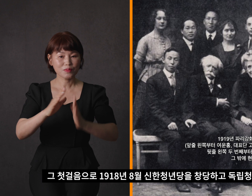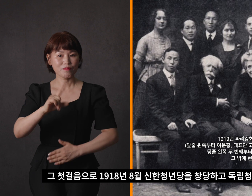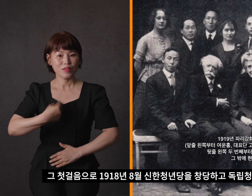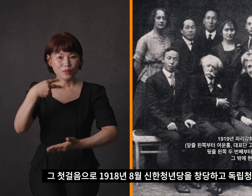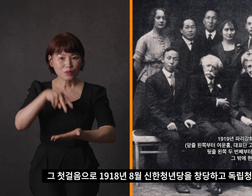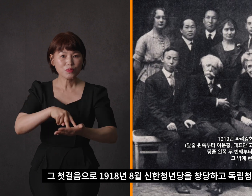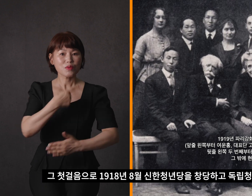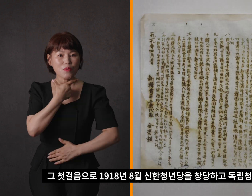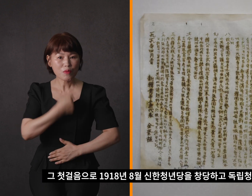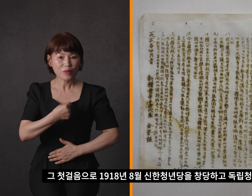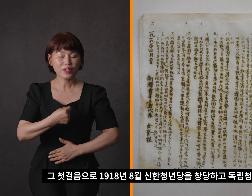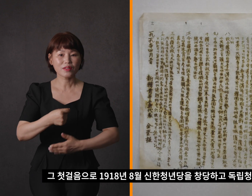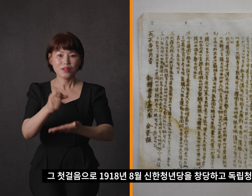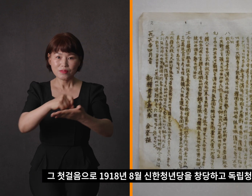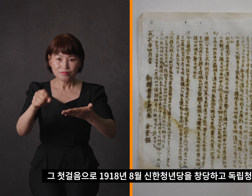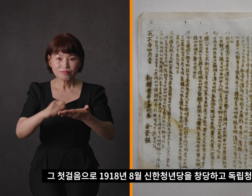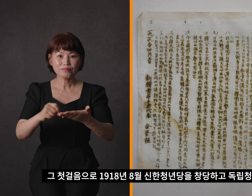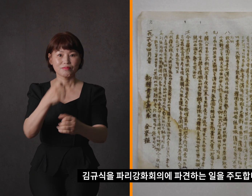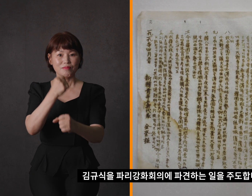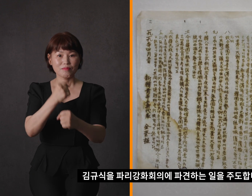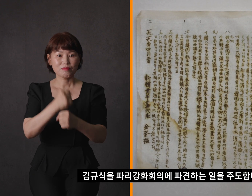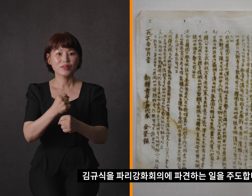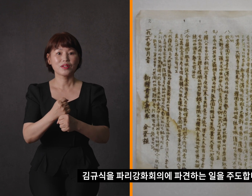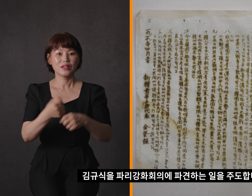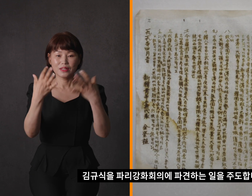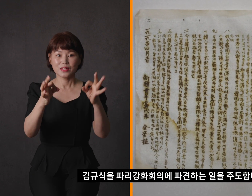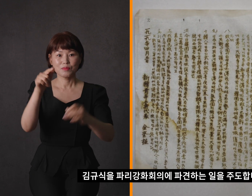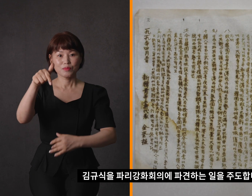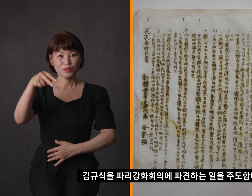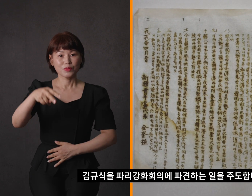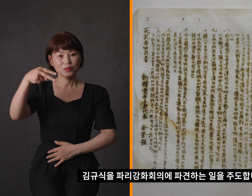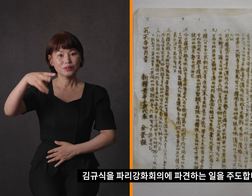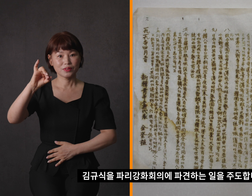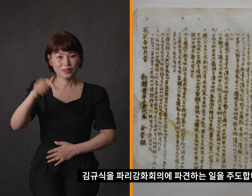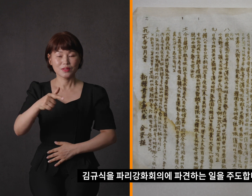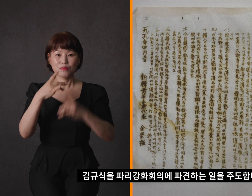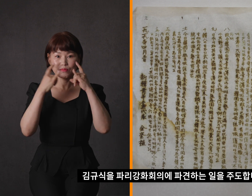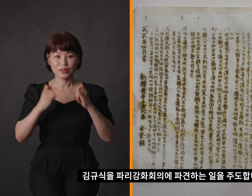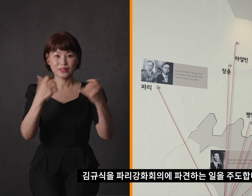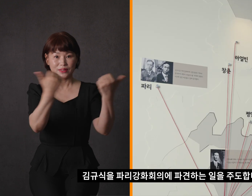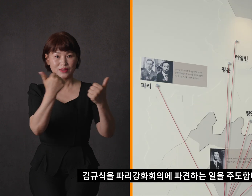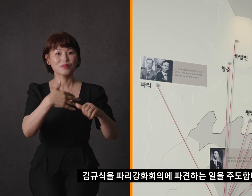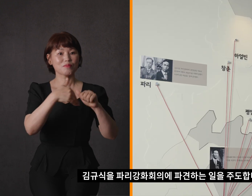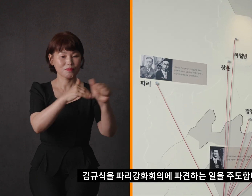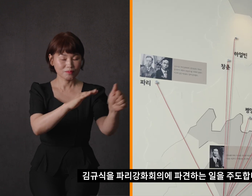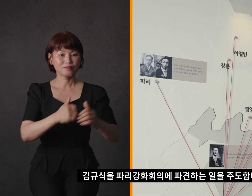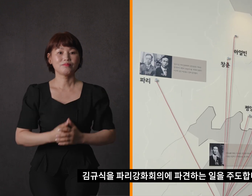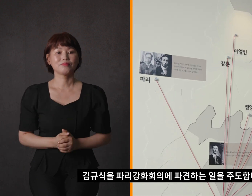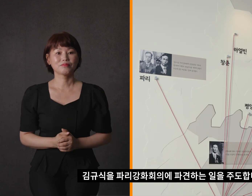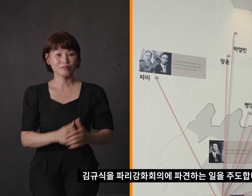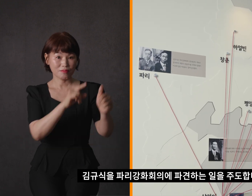신한청년당을 창당하고 독립청원서를 작성해 김규식을 파리 강화회의에 파견하는 일을 주도합니다.